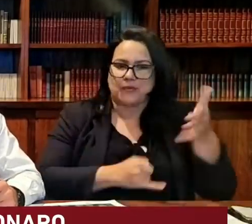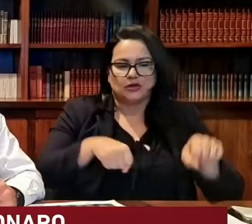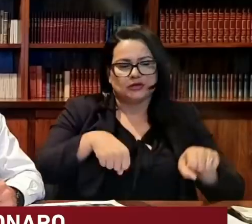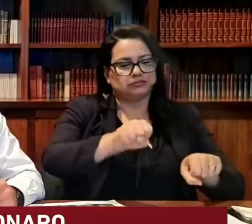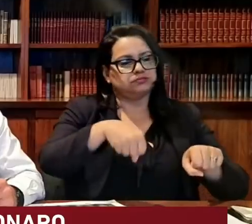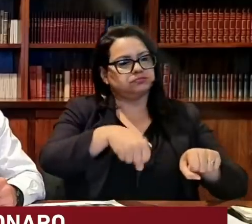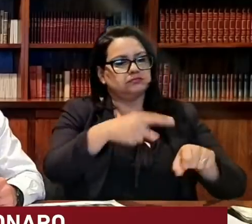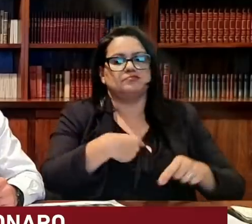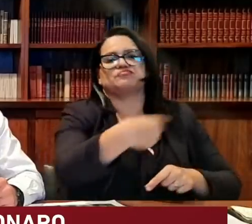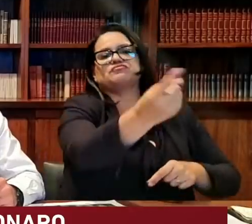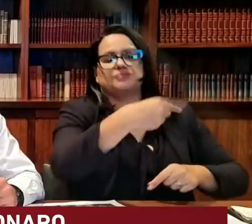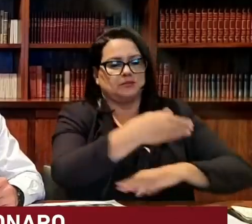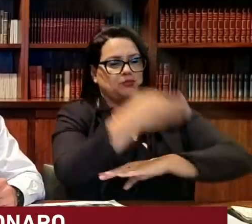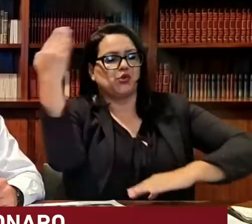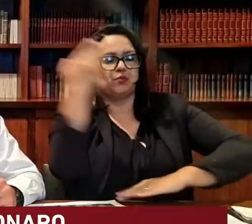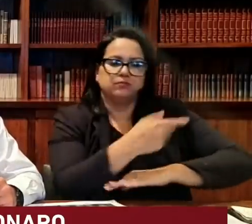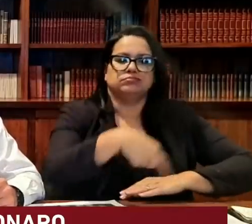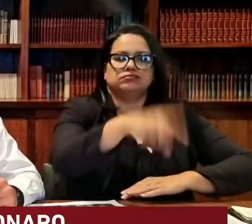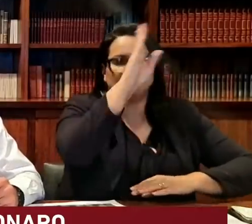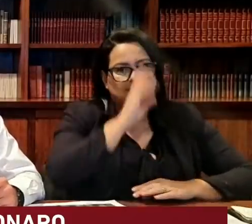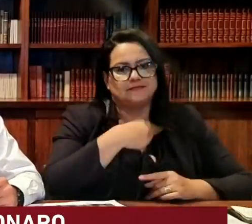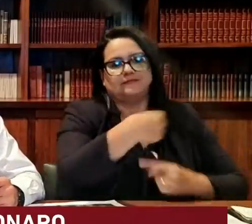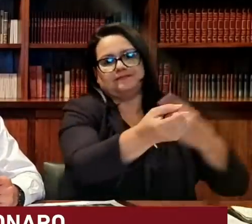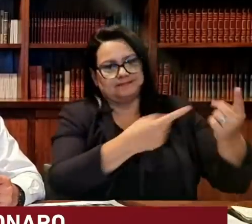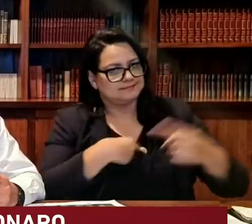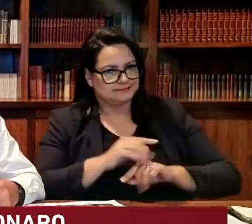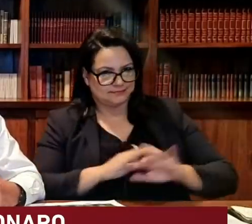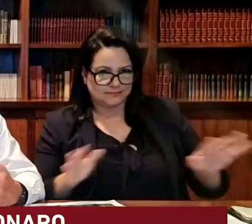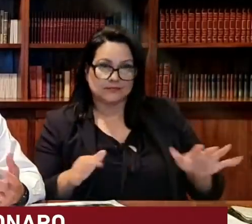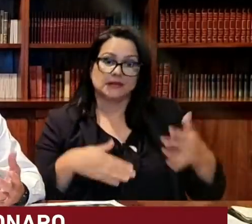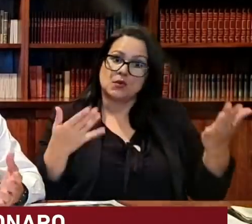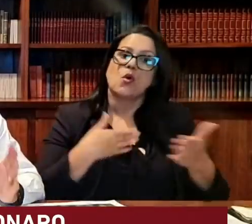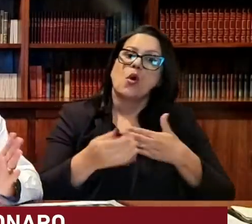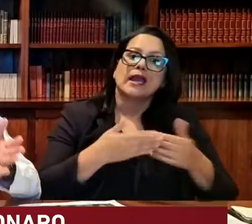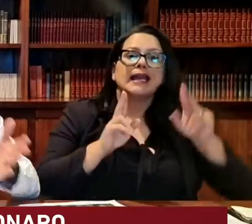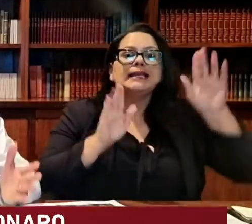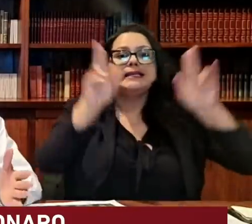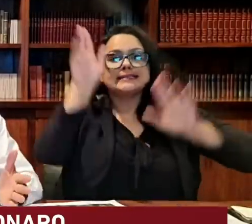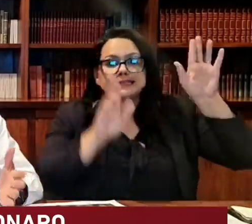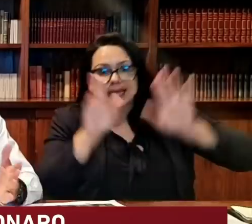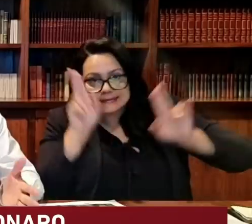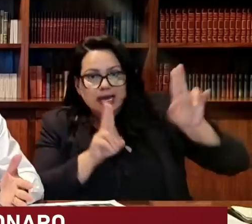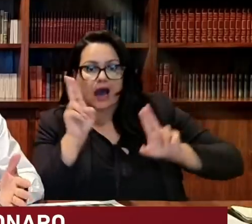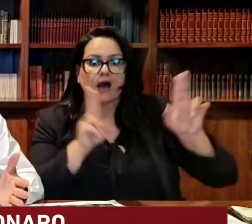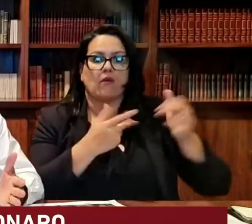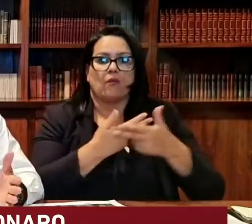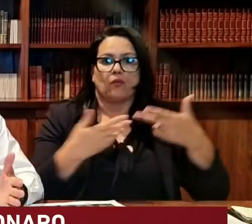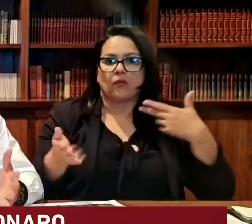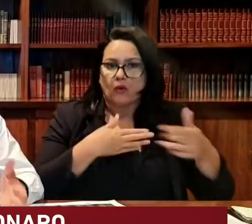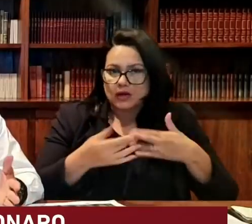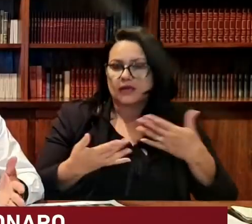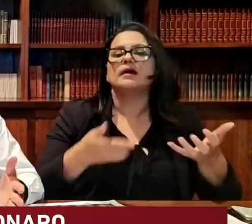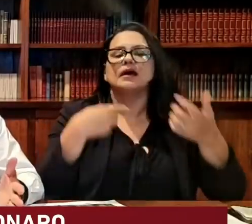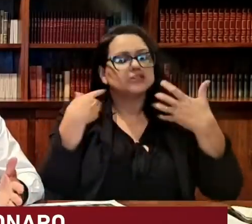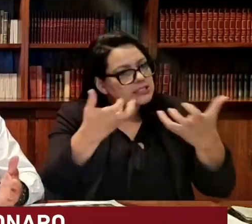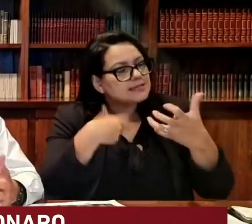motocicleta. Qualquer nova concessão, qualquer nova relicitação, a ideia é sempre essa, né? É diminuir